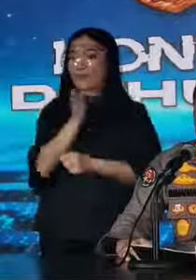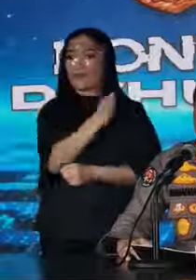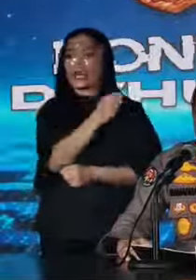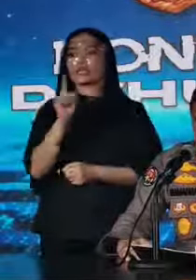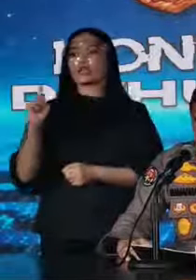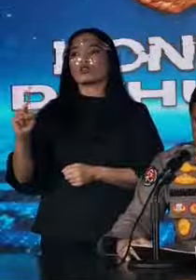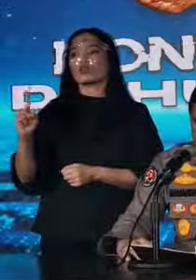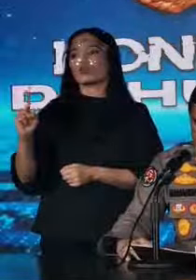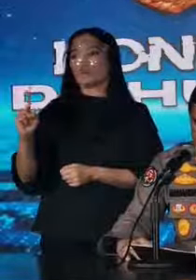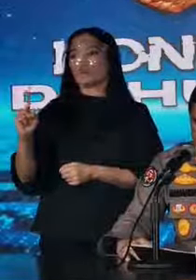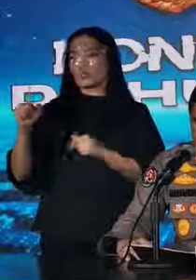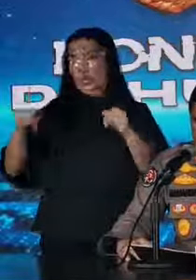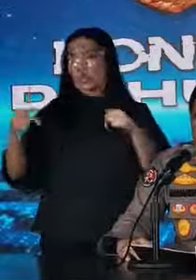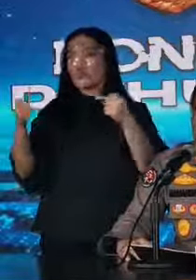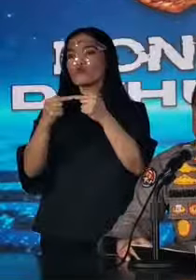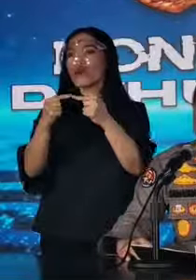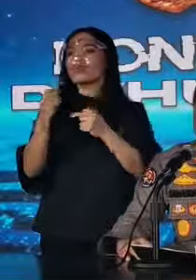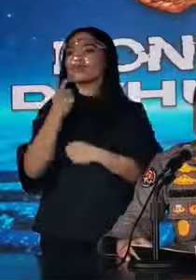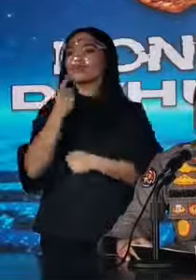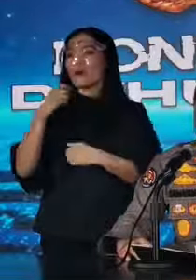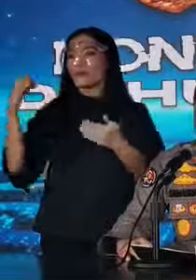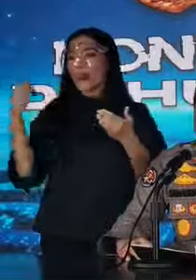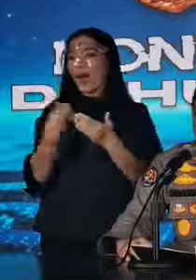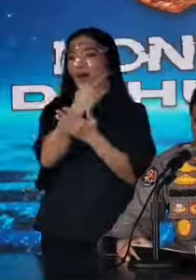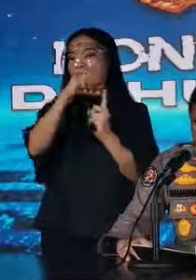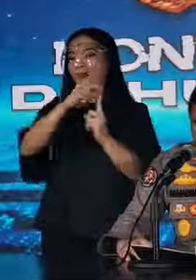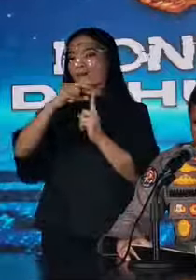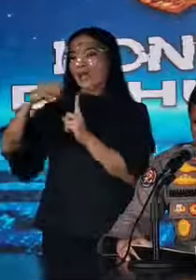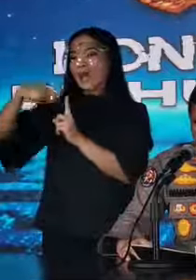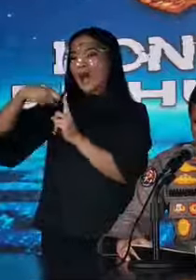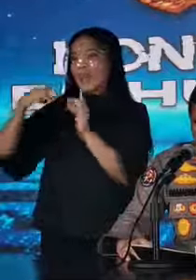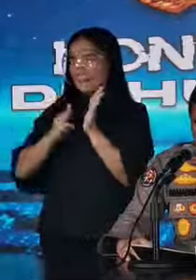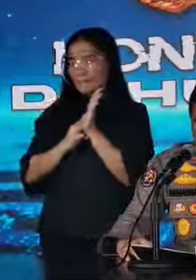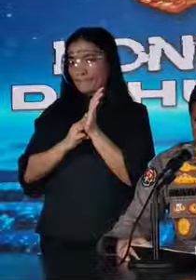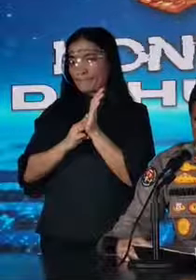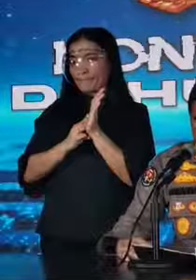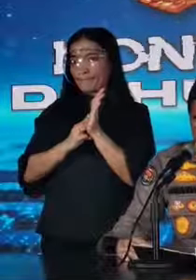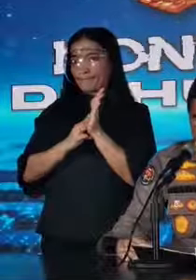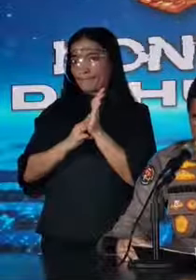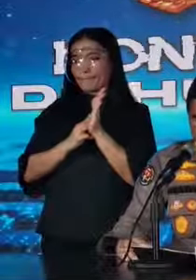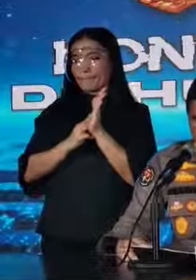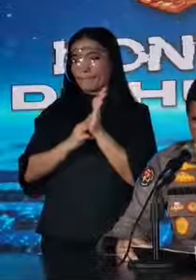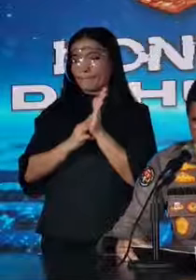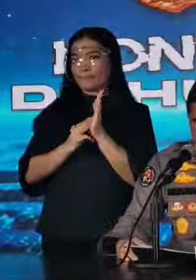1. Ini terkait dengan pelanggaran PPKM dan